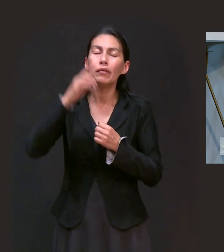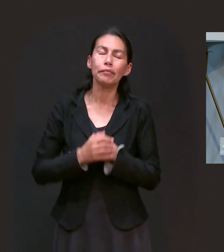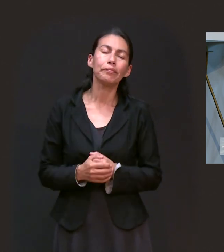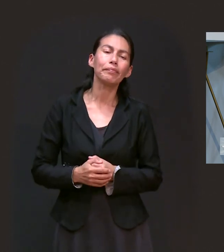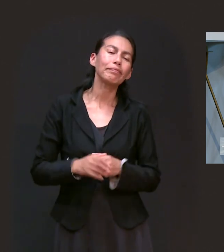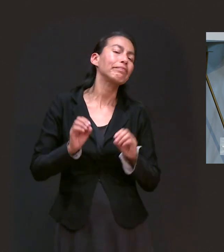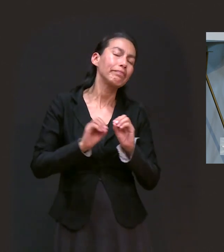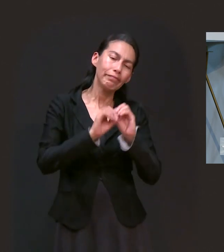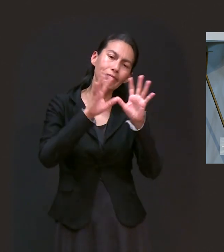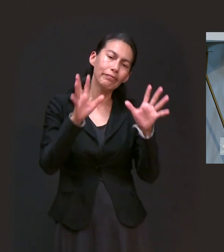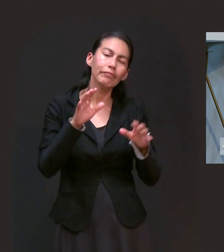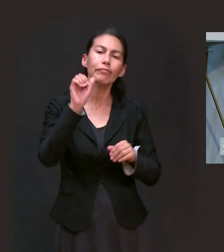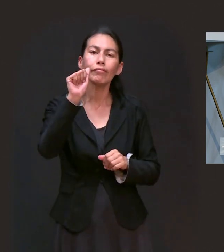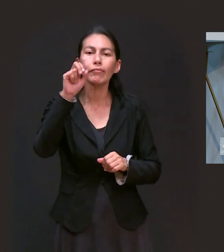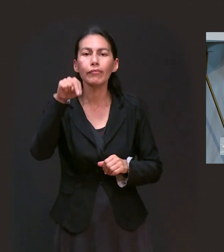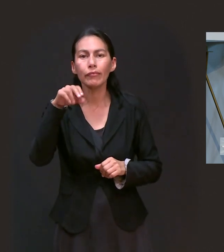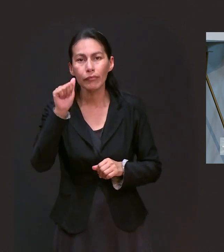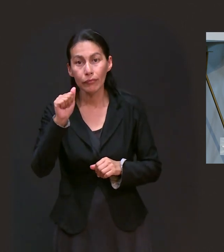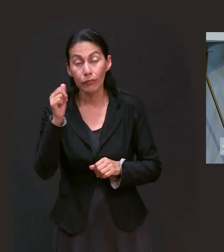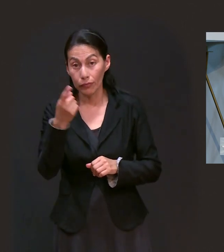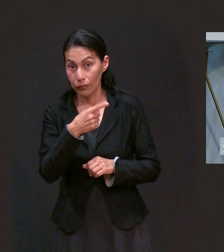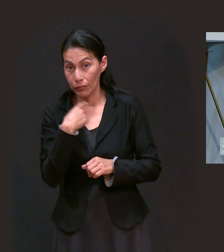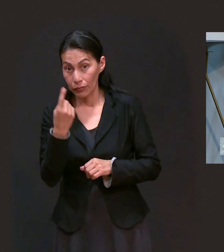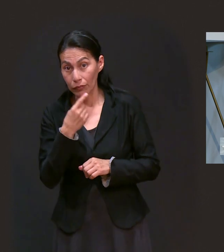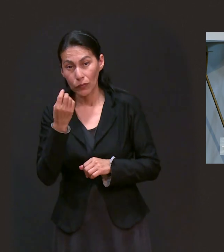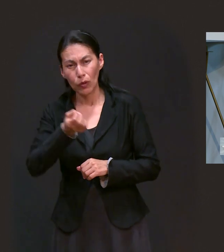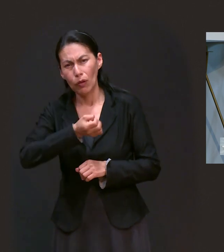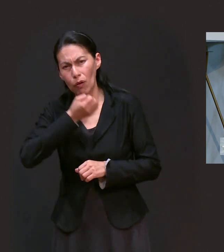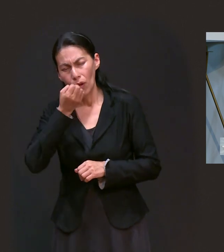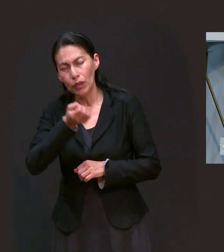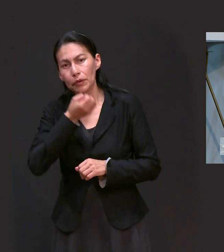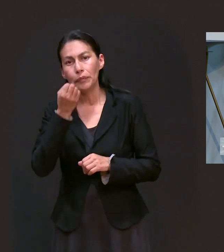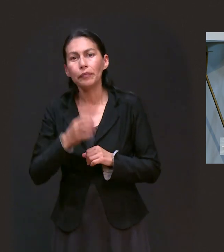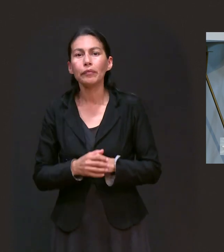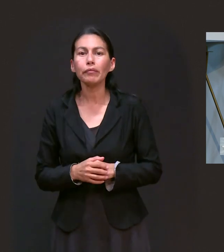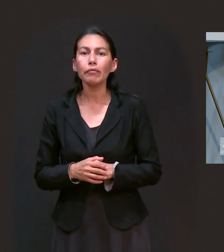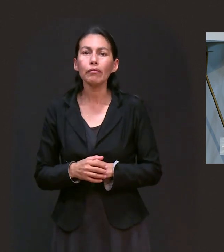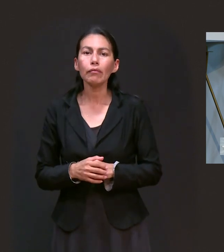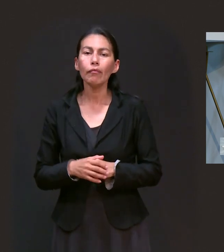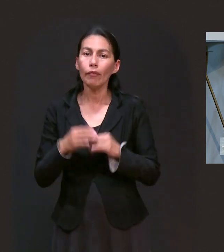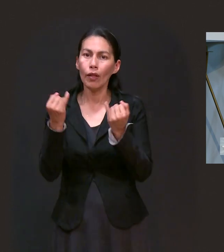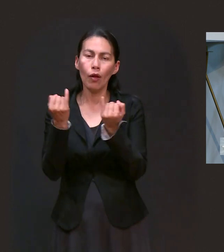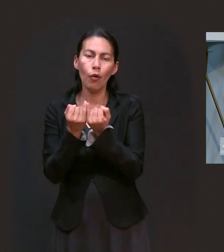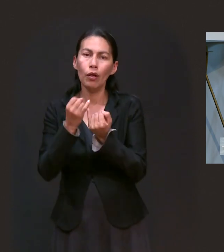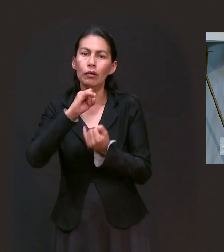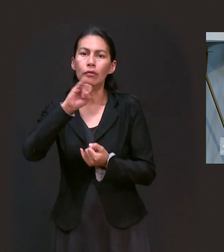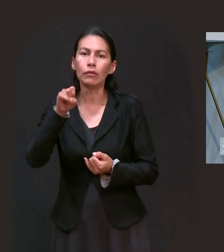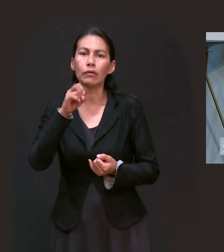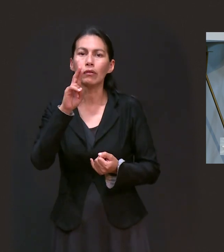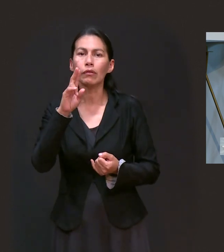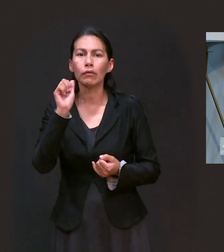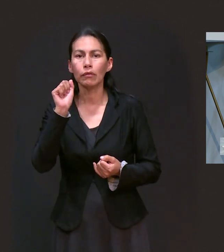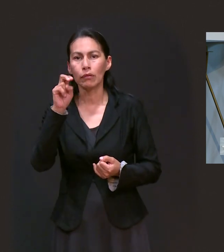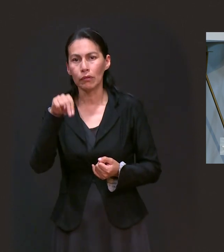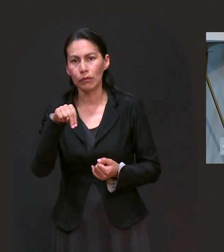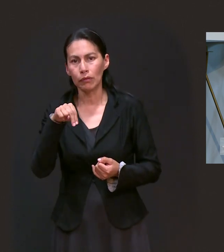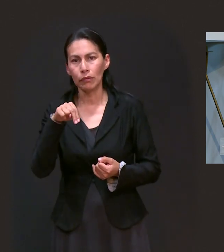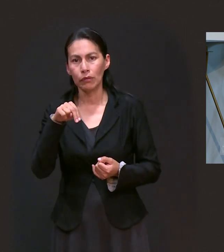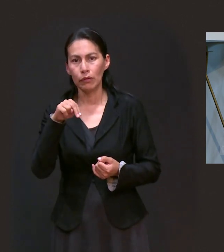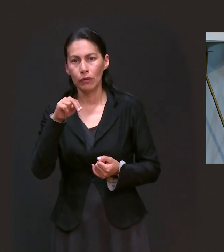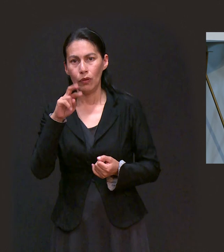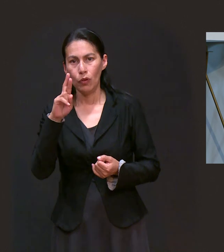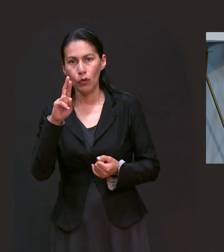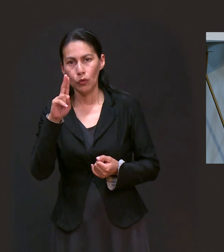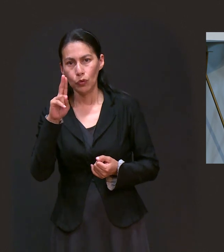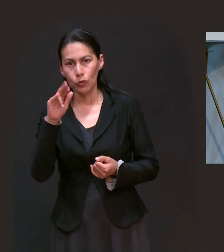dios todopoderoso claro que si anna estaremos orando por esto también juan ruiz nos ha pedido